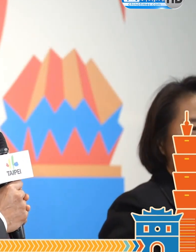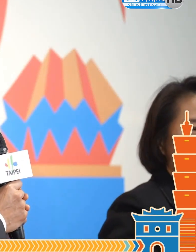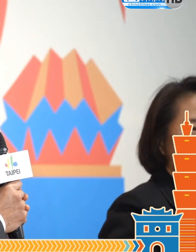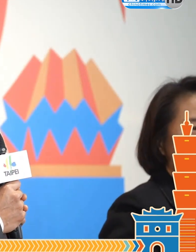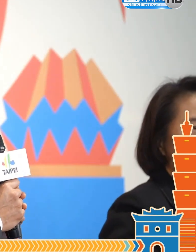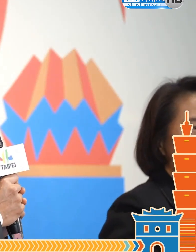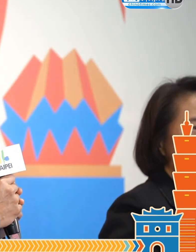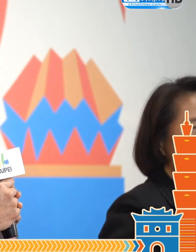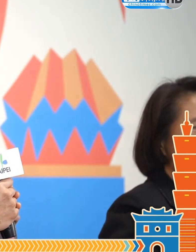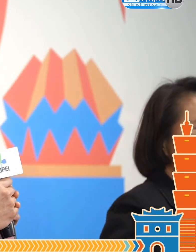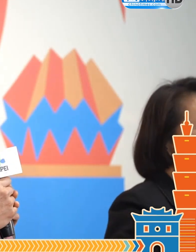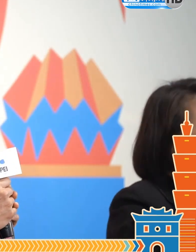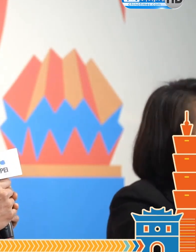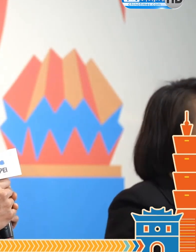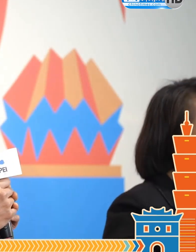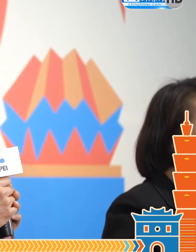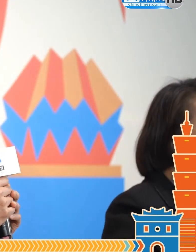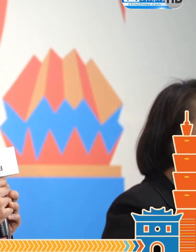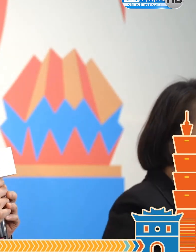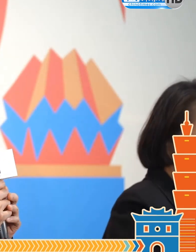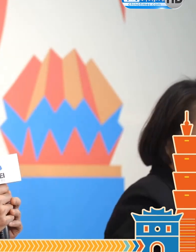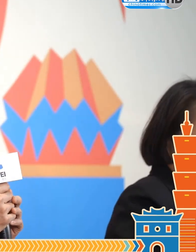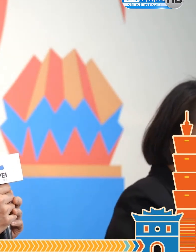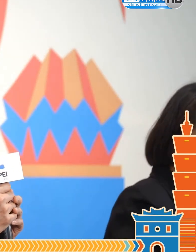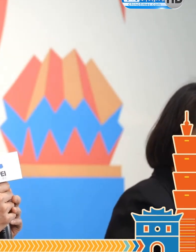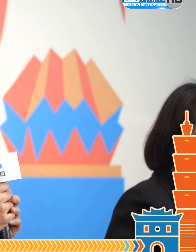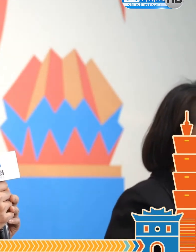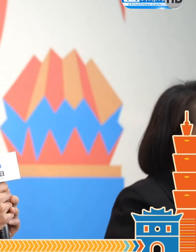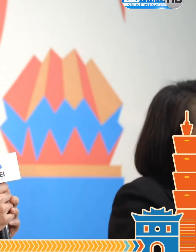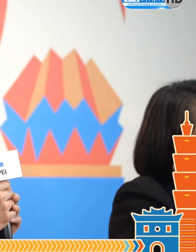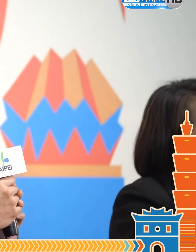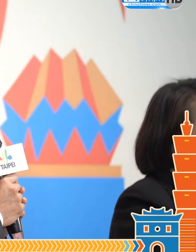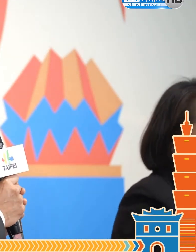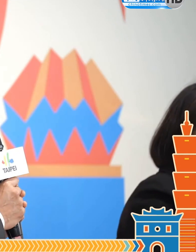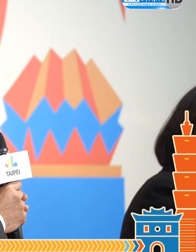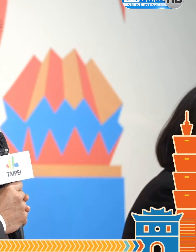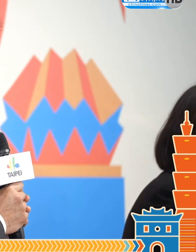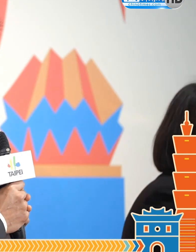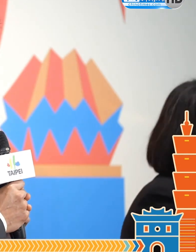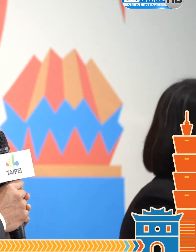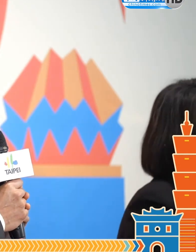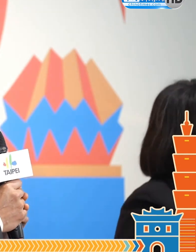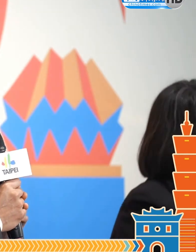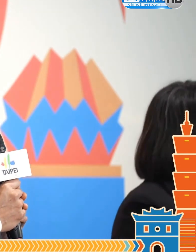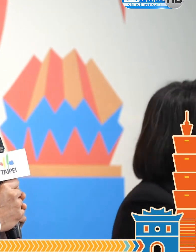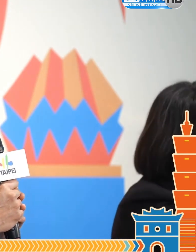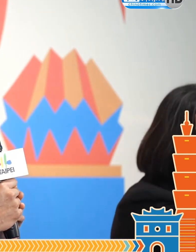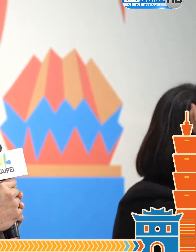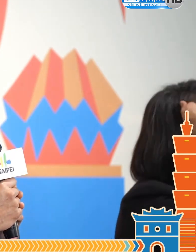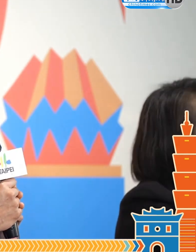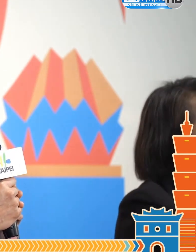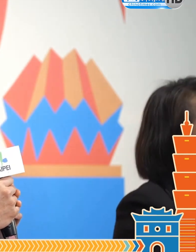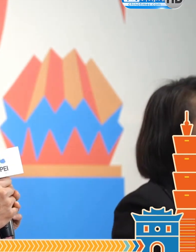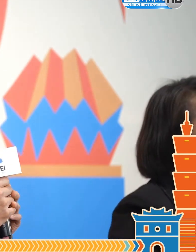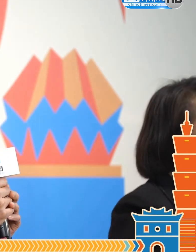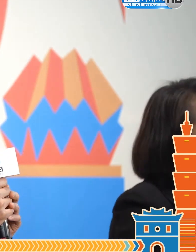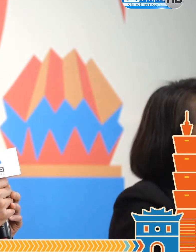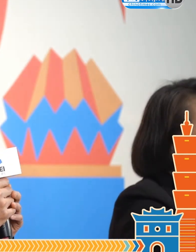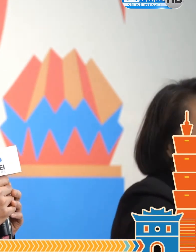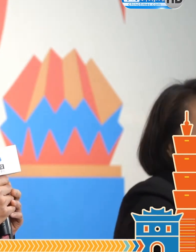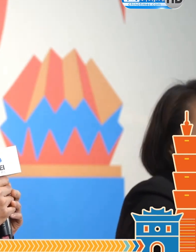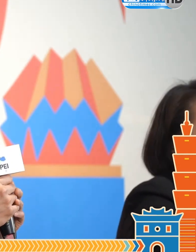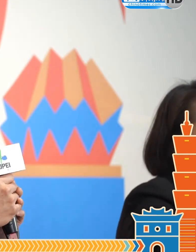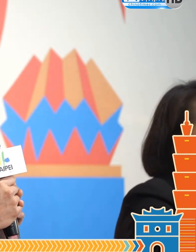我想我度过了我人生最精彩的4年，我想我一辈子应该也不会忘记。那有这么好的养分